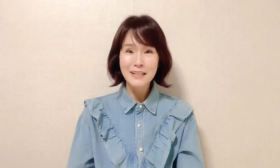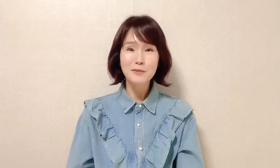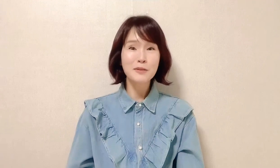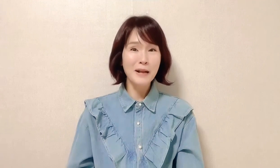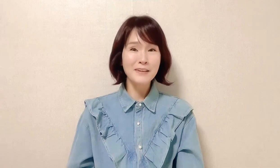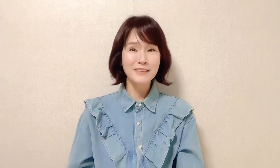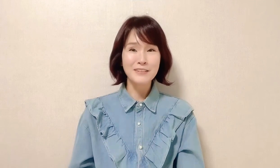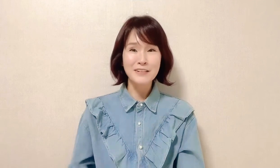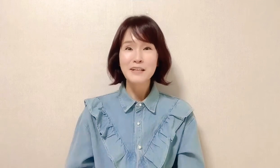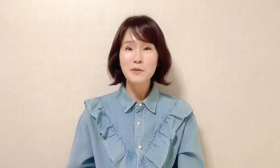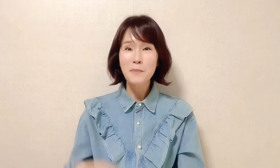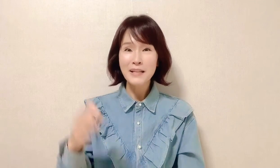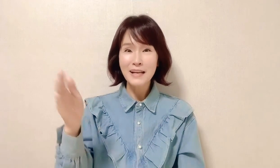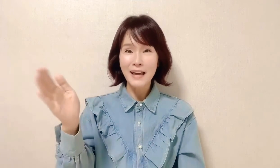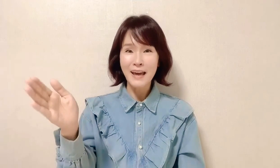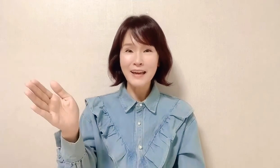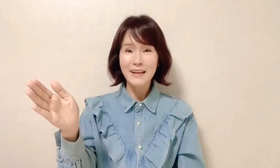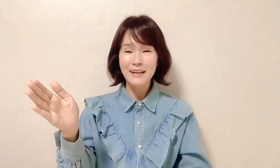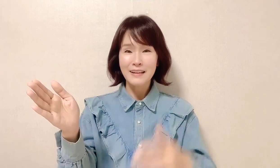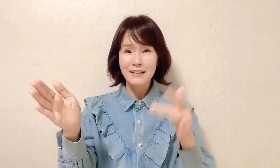예수님 알려드렸죠? 손바닥에